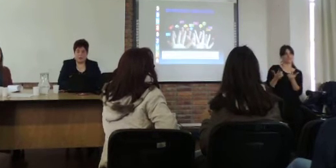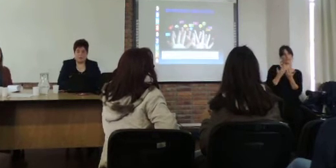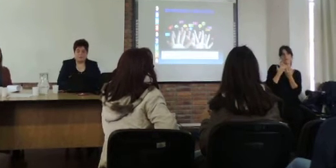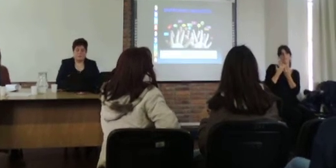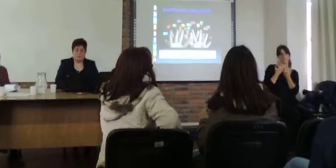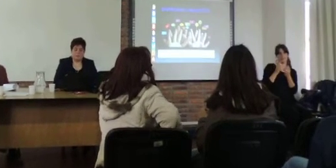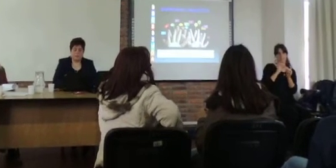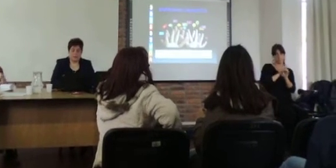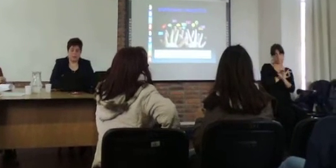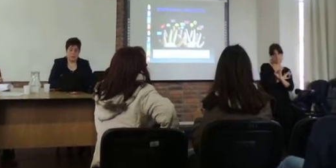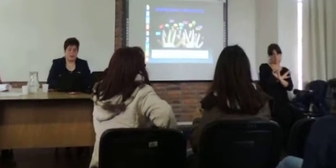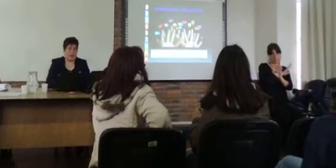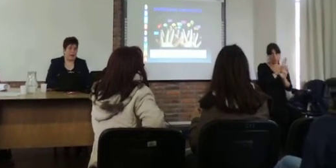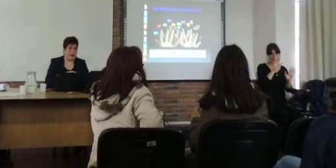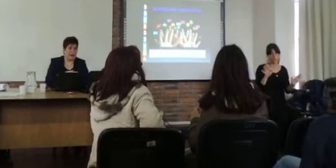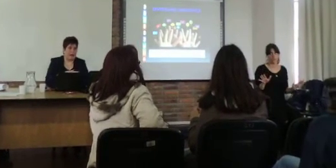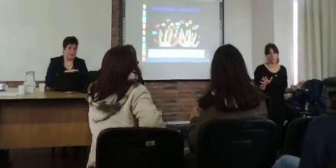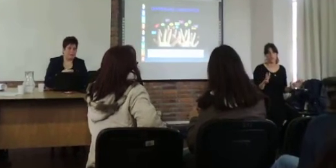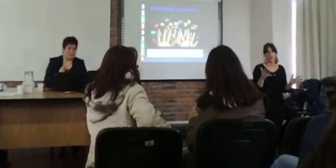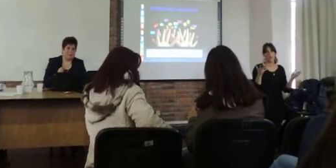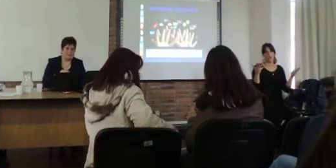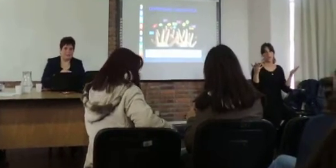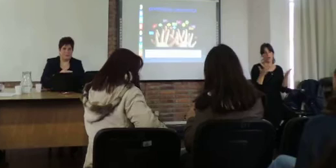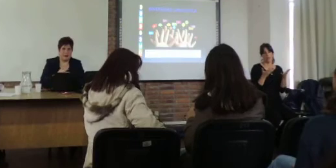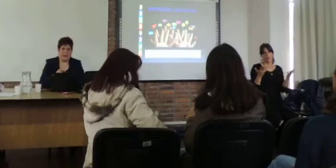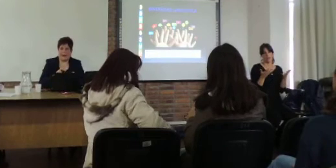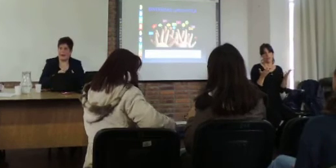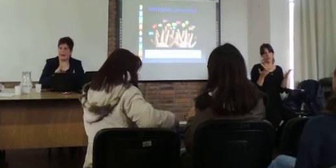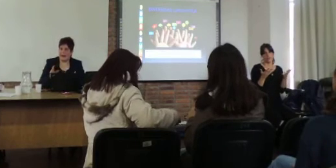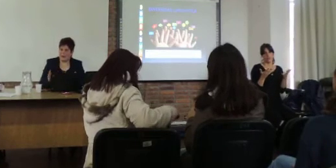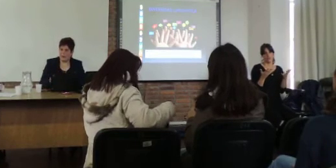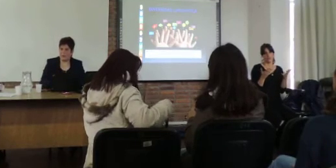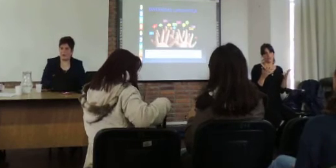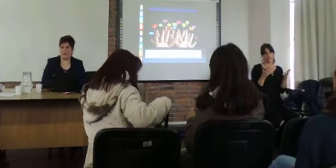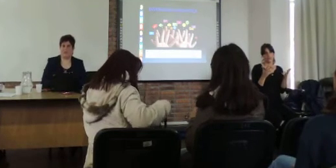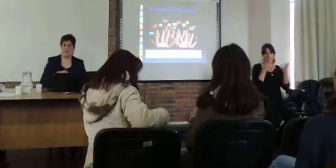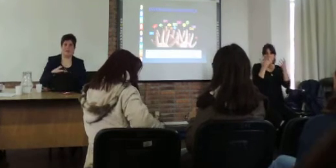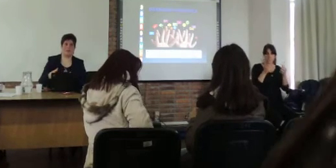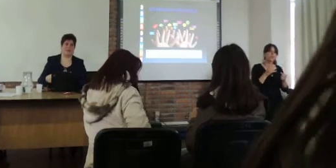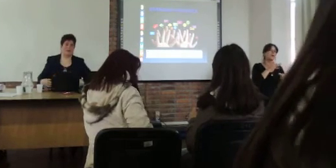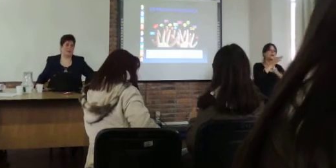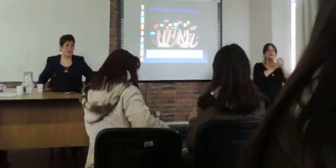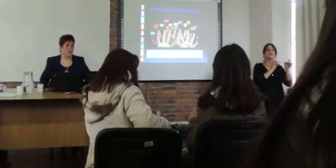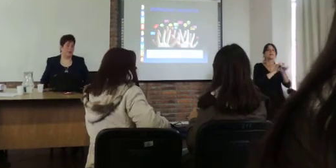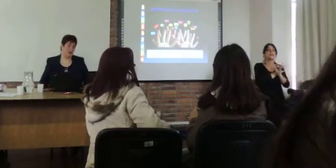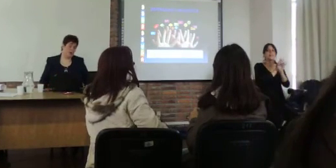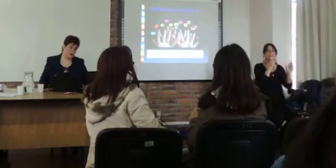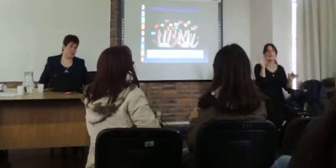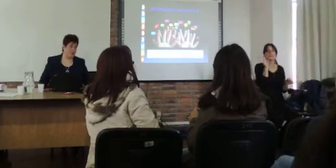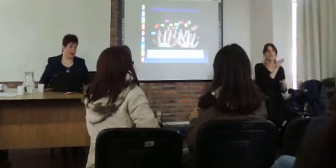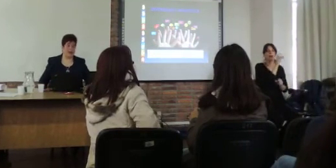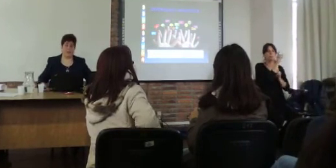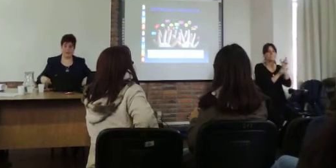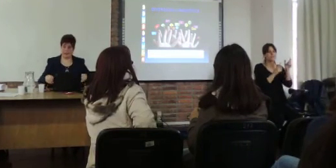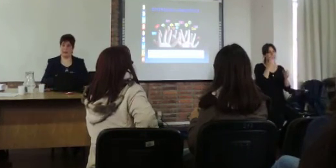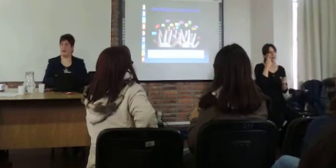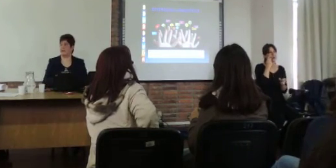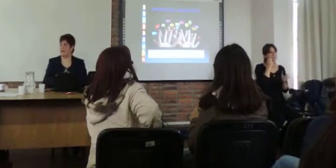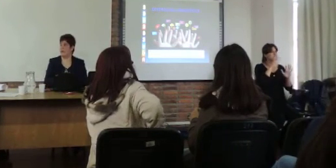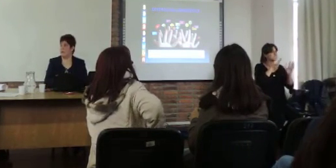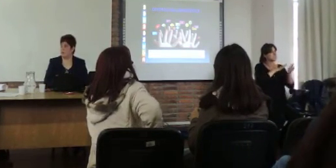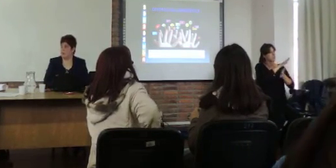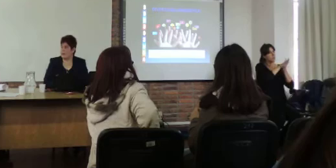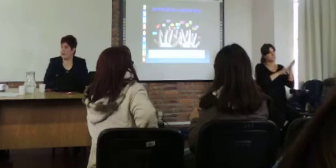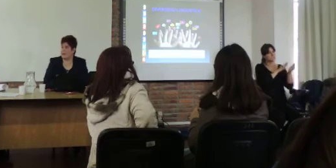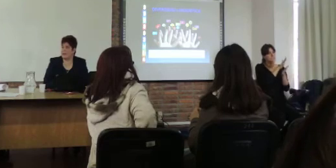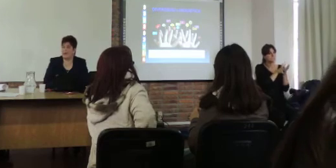Aclarando esto, vamos a dejar en claro lo que todas las personas cuando te conocen, lo que es la lengua de señas